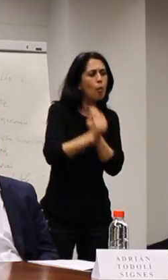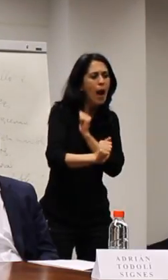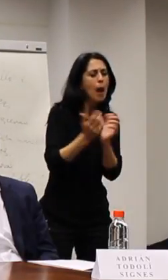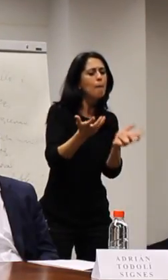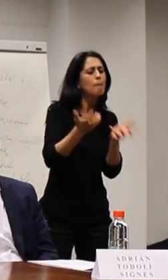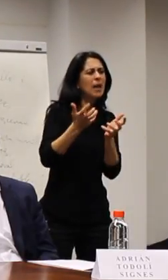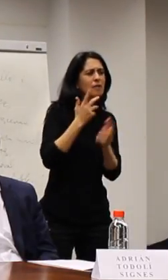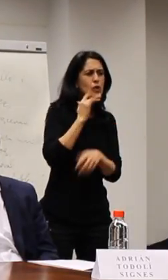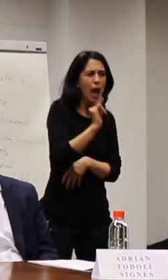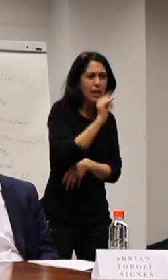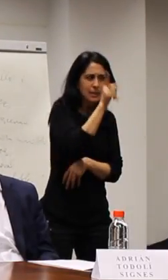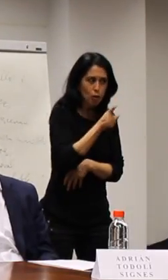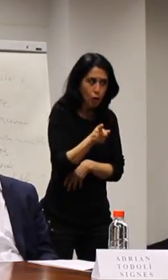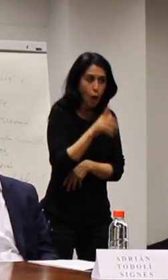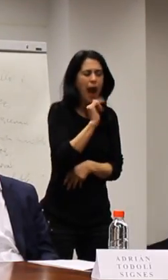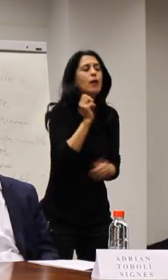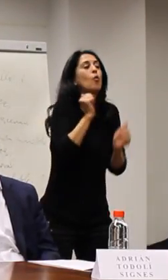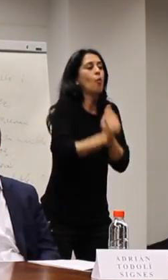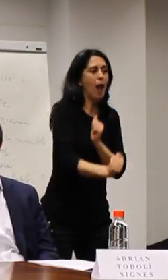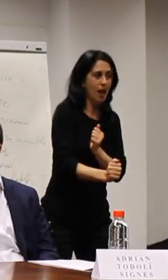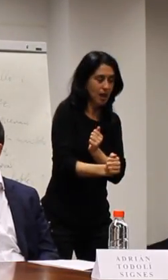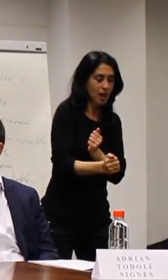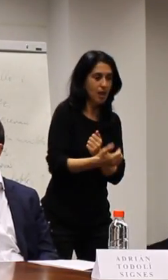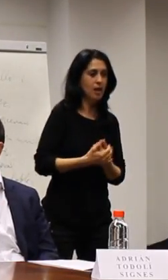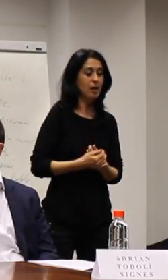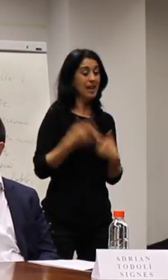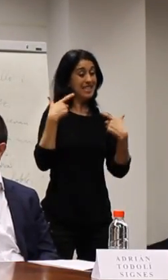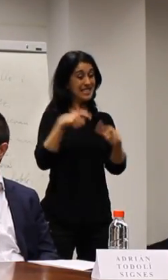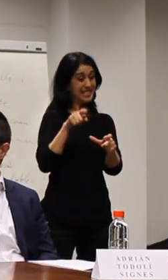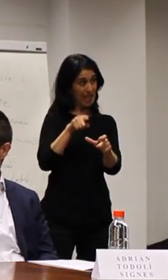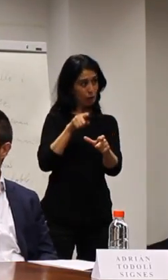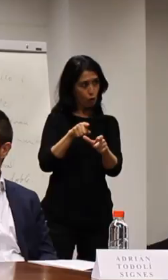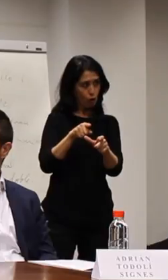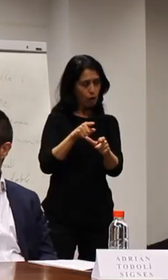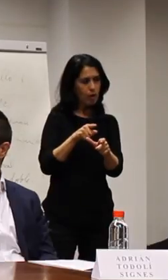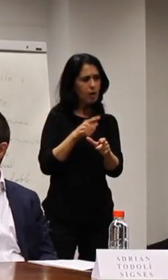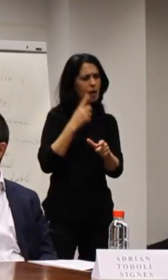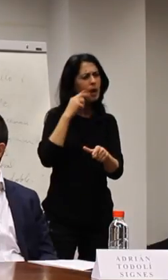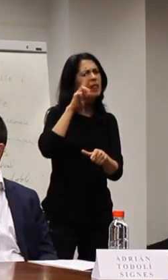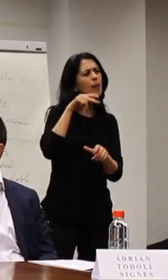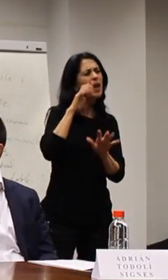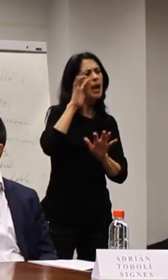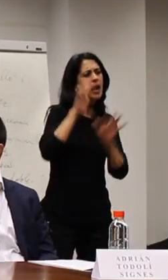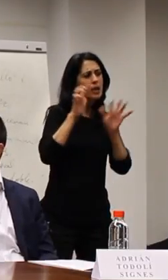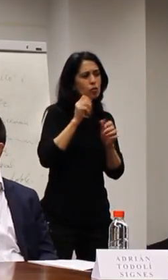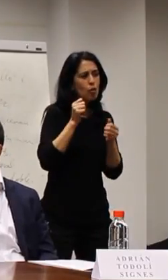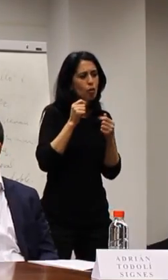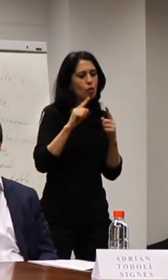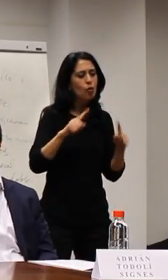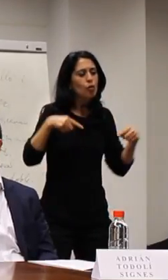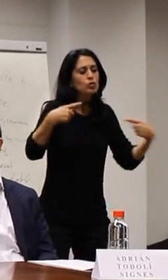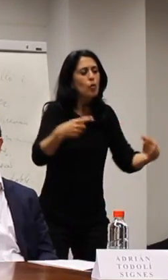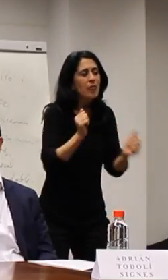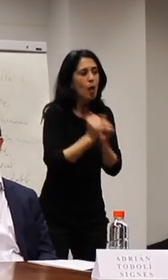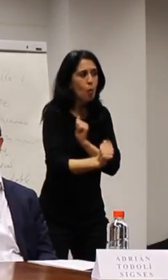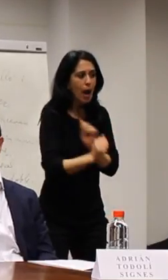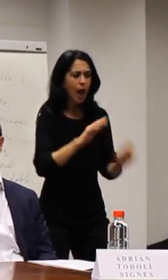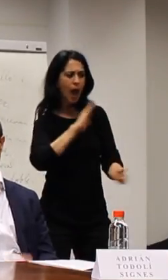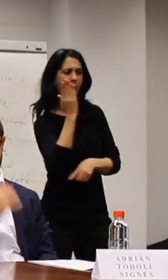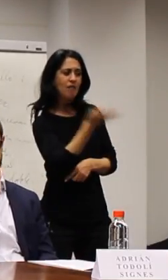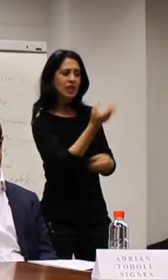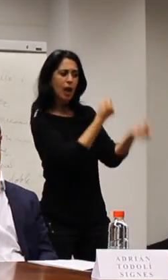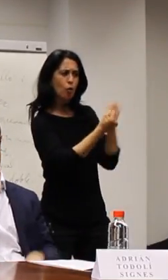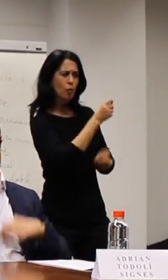los abre, este sector, qué riesgos tiene en la economía, en